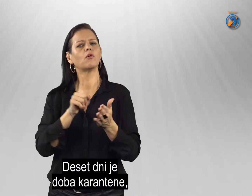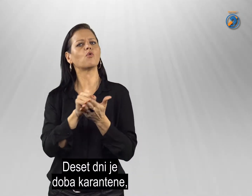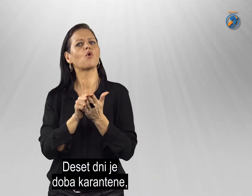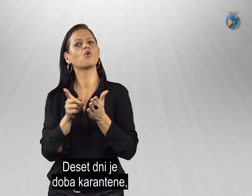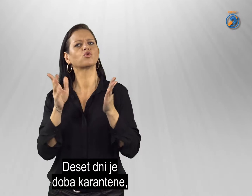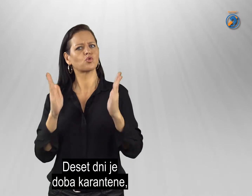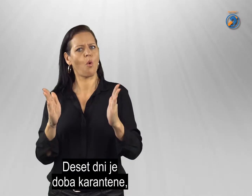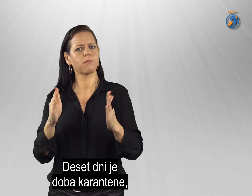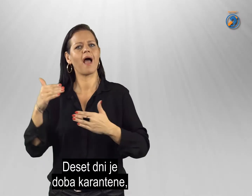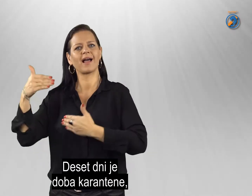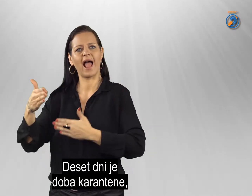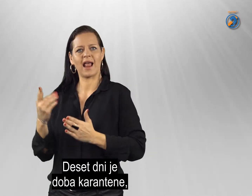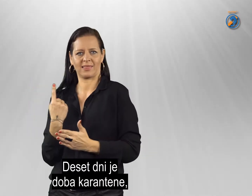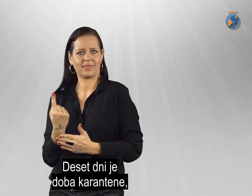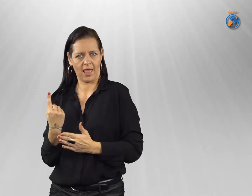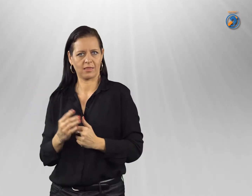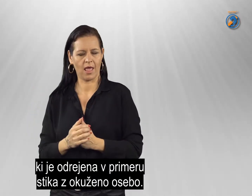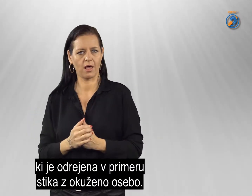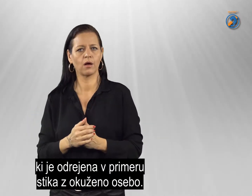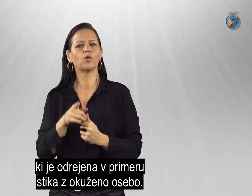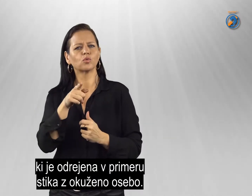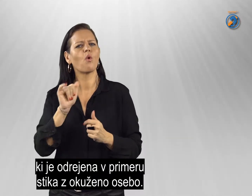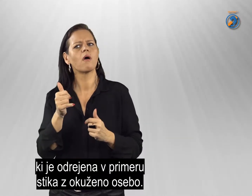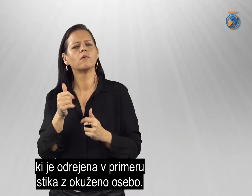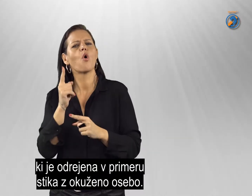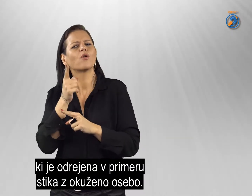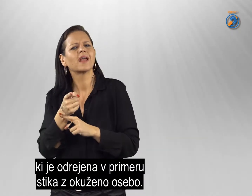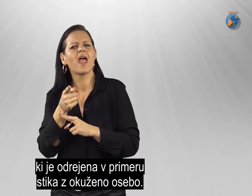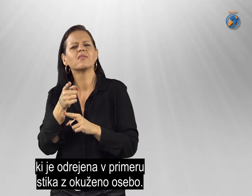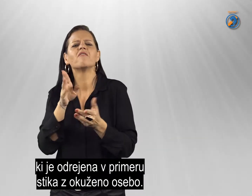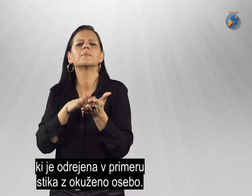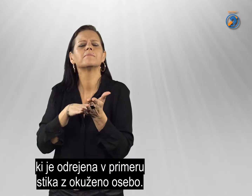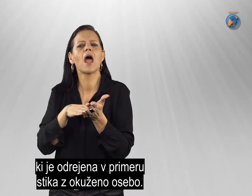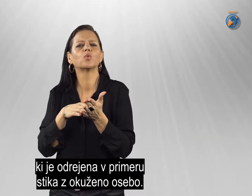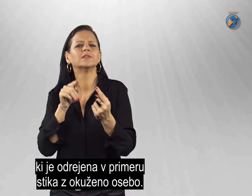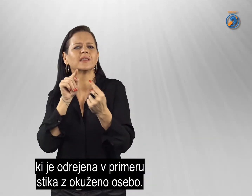10 dni je doba karantene, ki je odrejena v primeru stika z okuženo osebo.